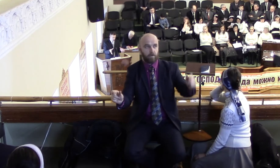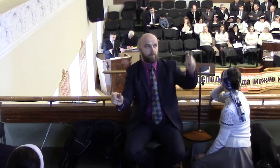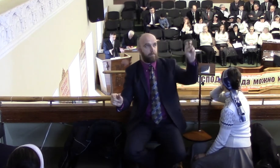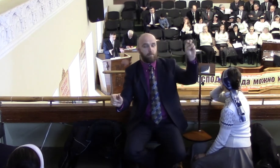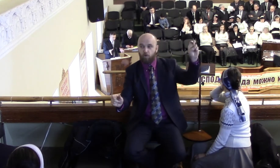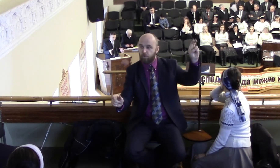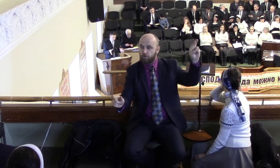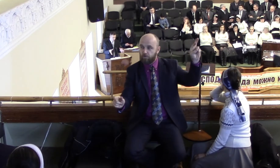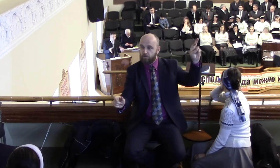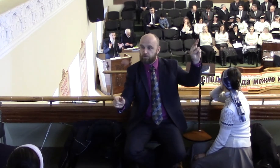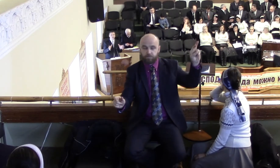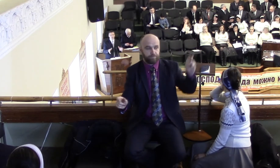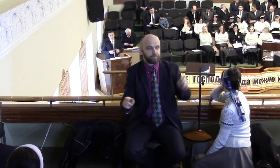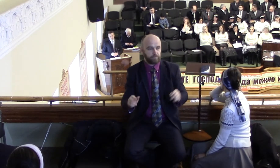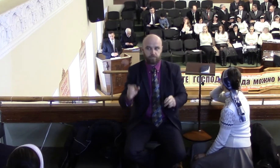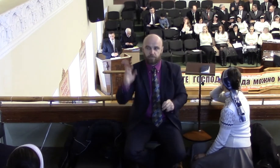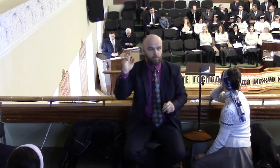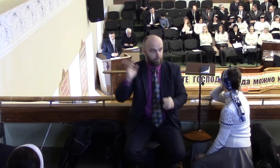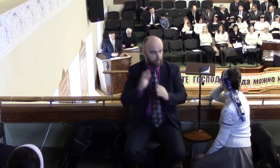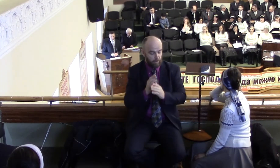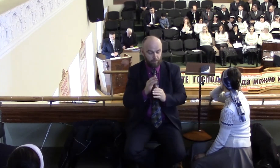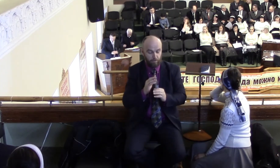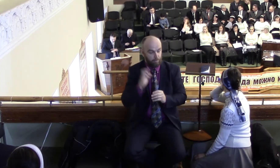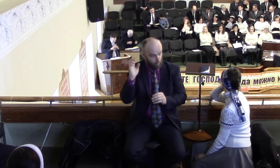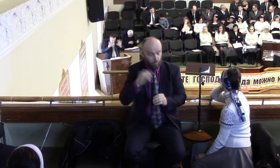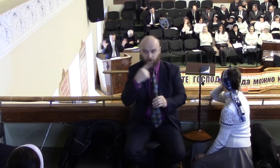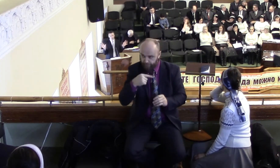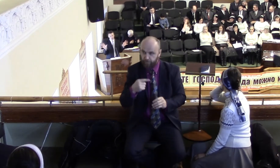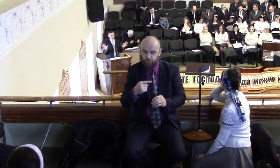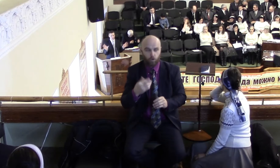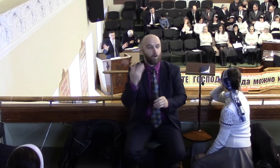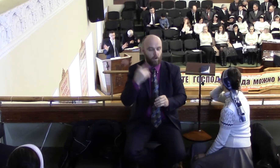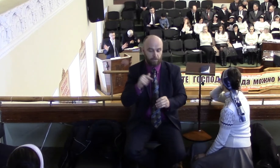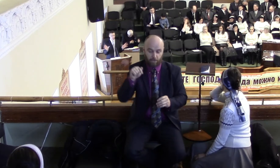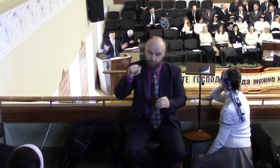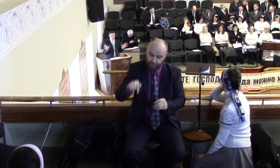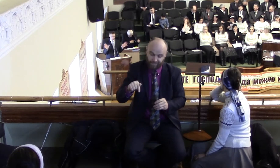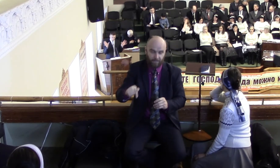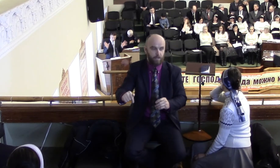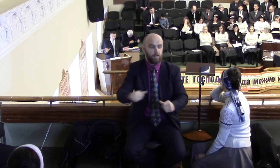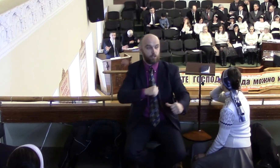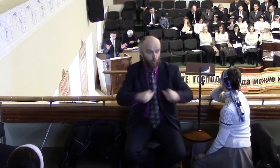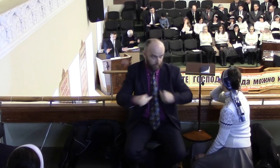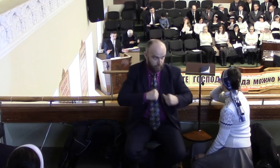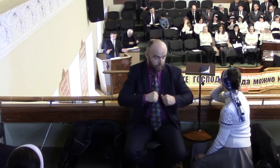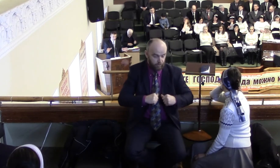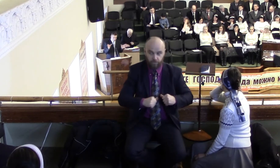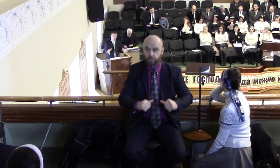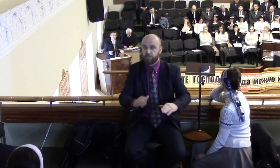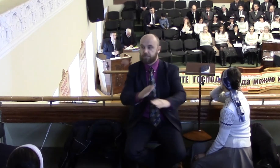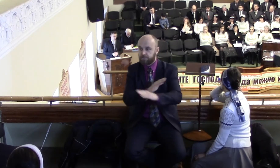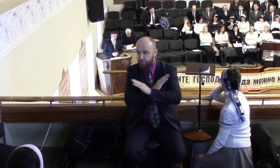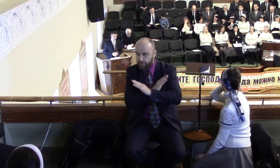Смерть пошла. Бог говорил об этой смерти во всех аспектах этого слова. Господь говорил о